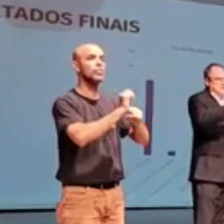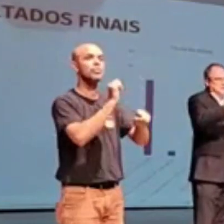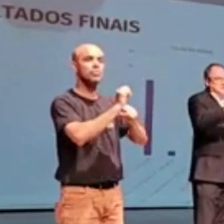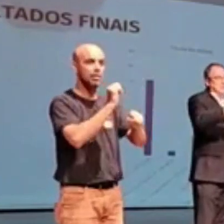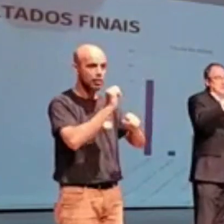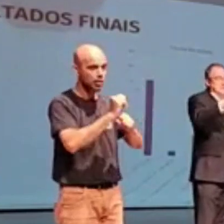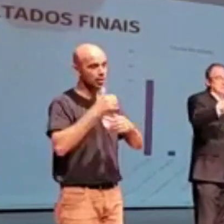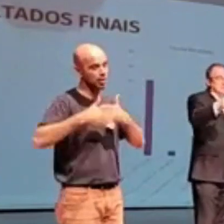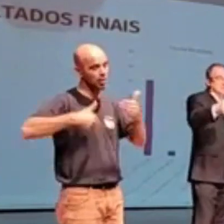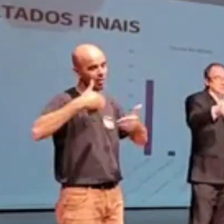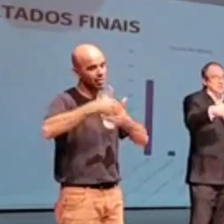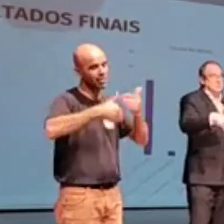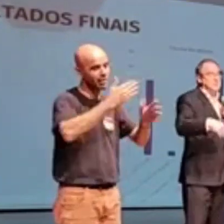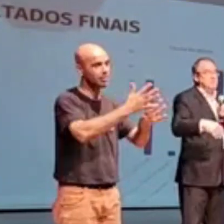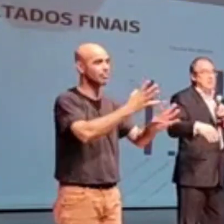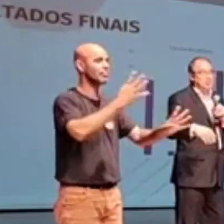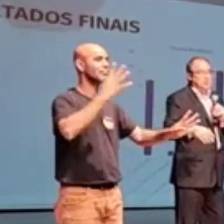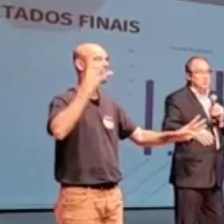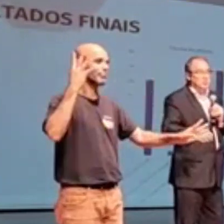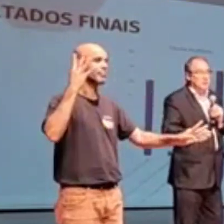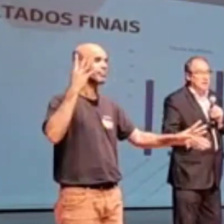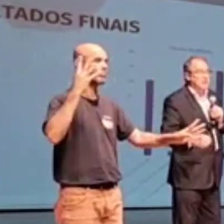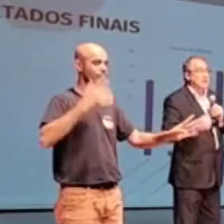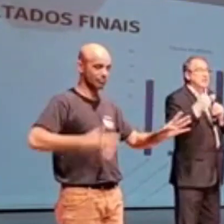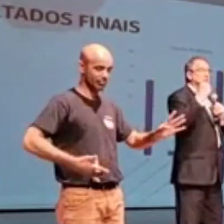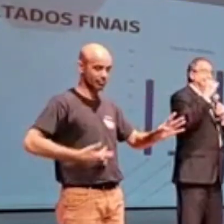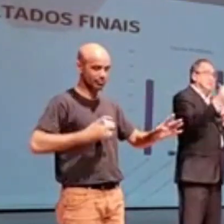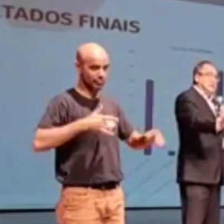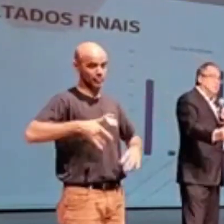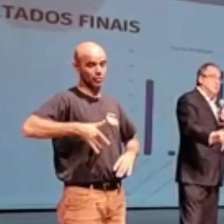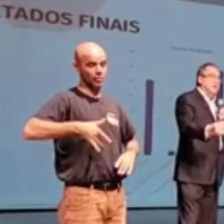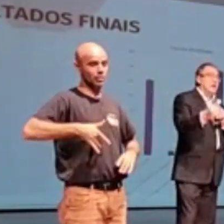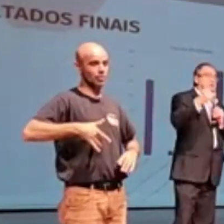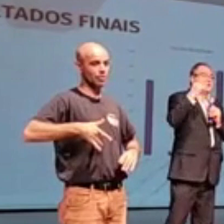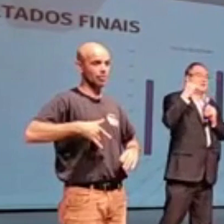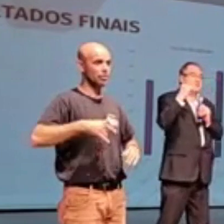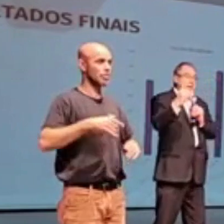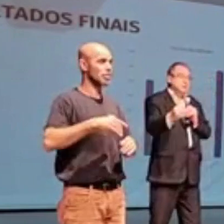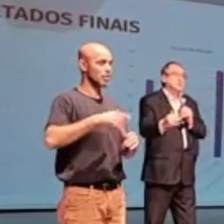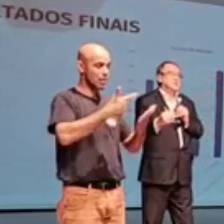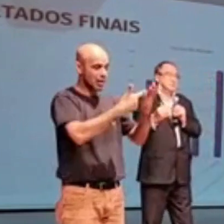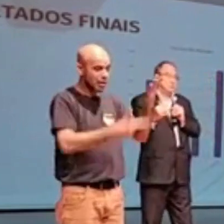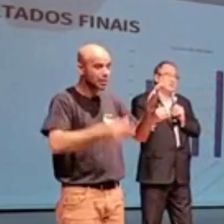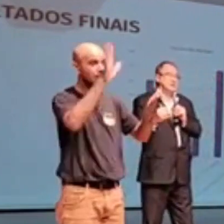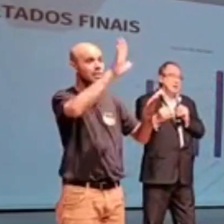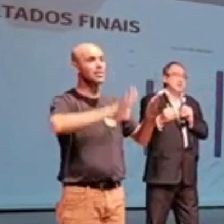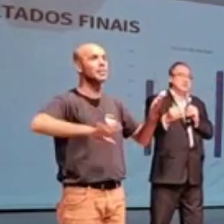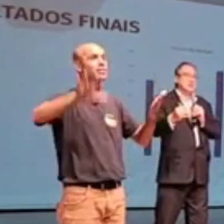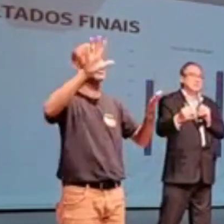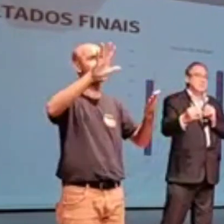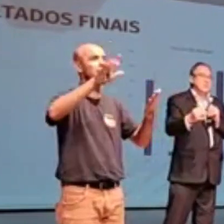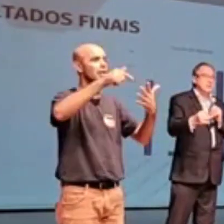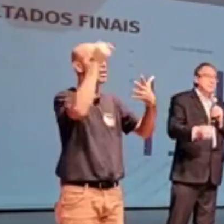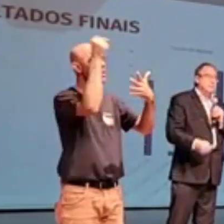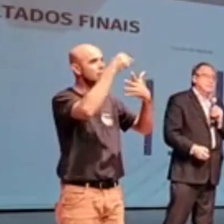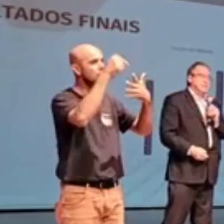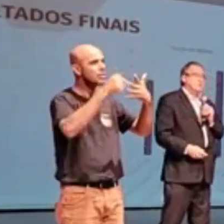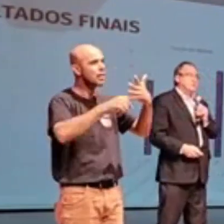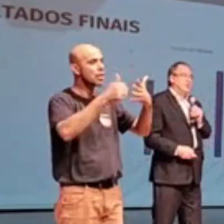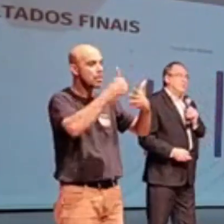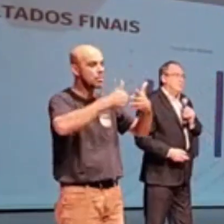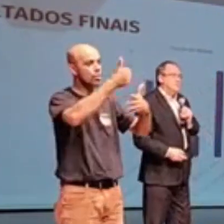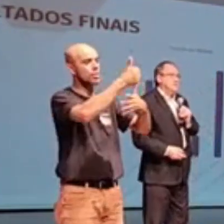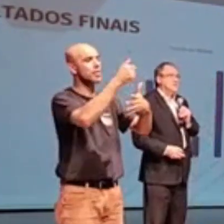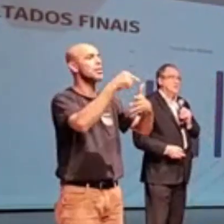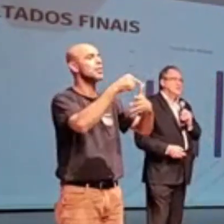essa fase, já que foi a lista de transplante hepático. Então tem lista nacional, tem critérios de prioridade, né? Por exemplo,